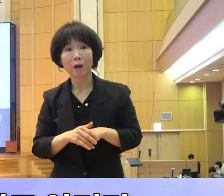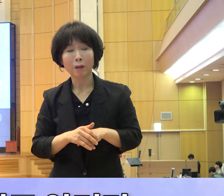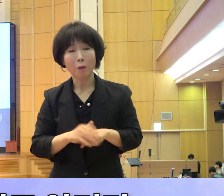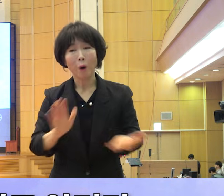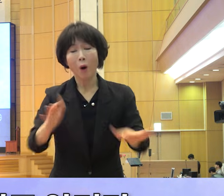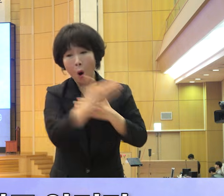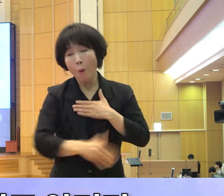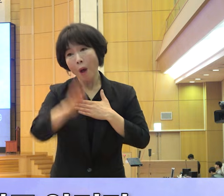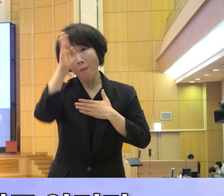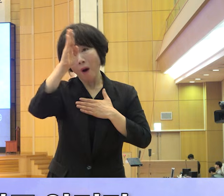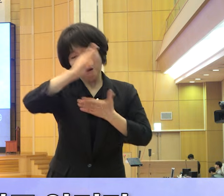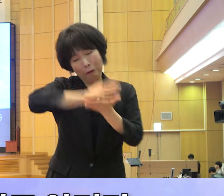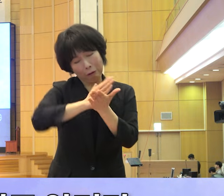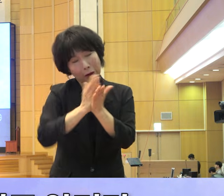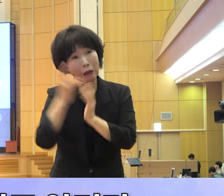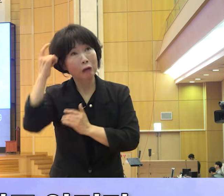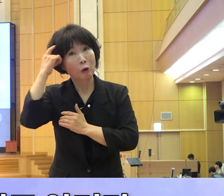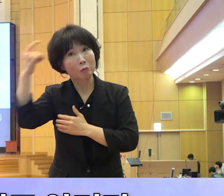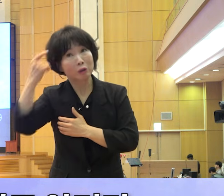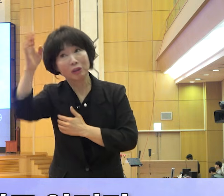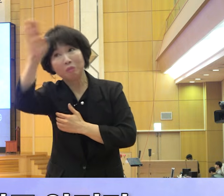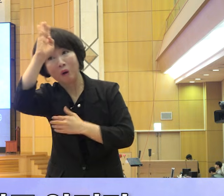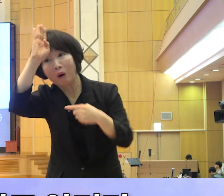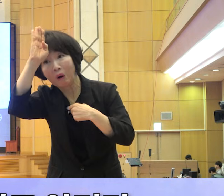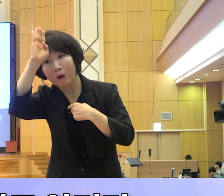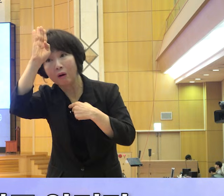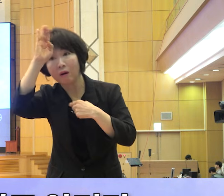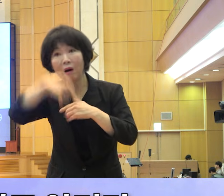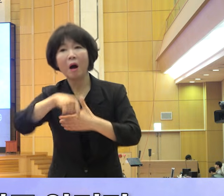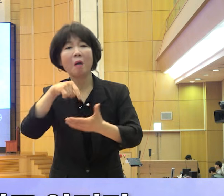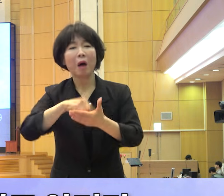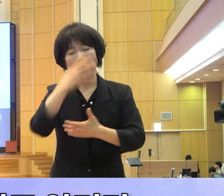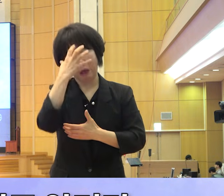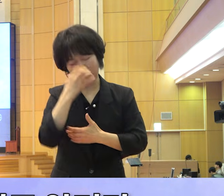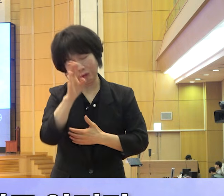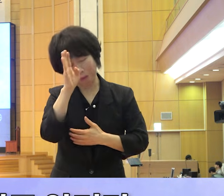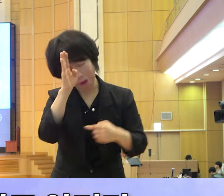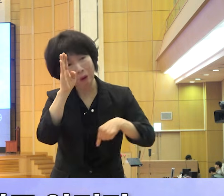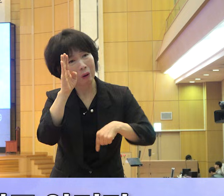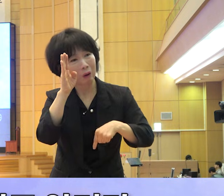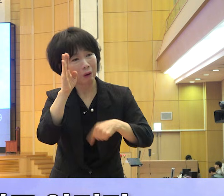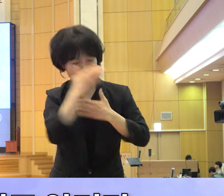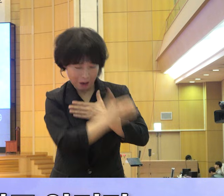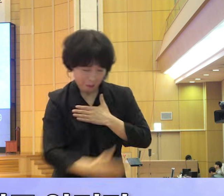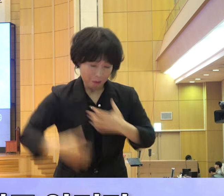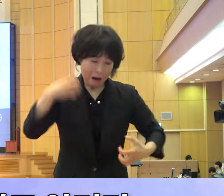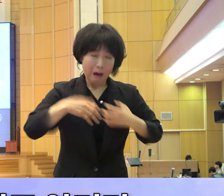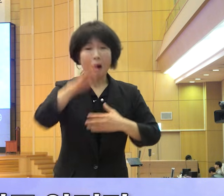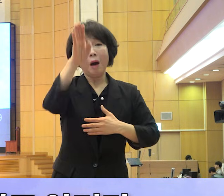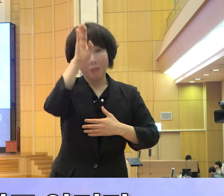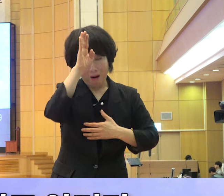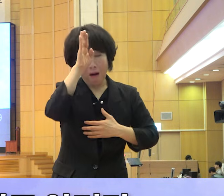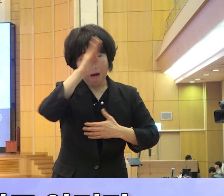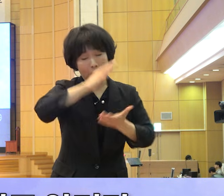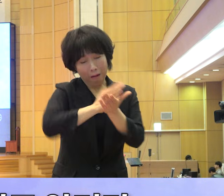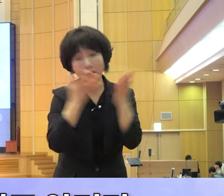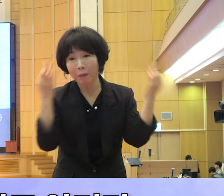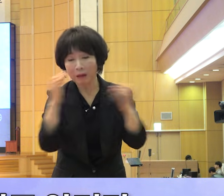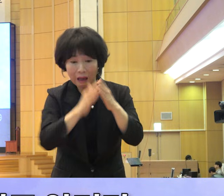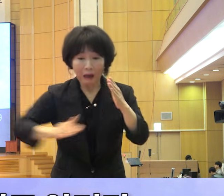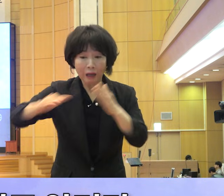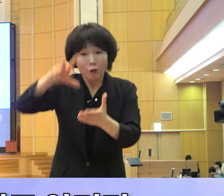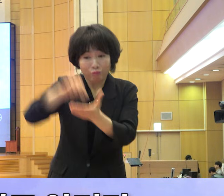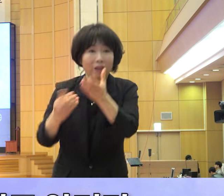여러 가지잖아요. 정신적인 병도 있고, 마음의 병도 있고, 육신적인 병도 있고,